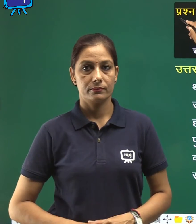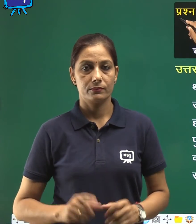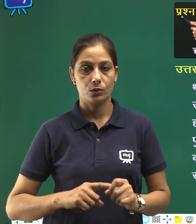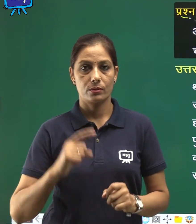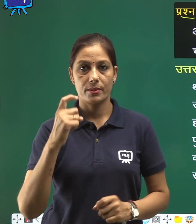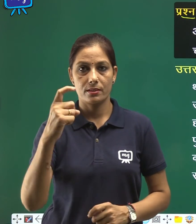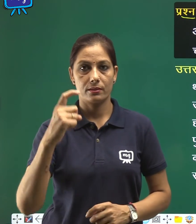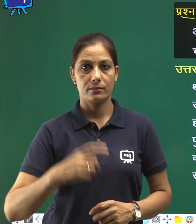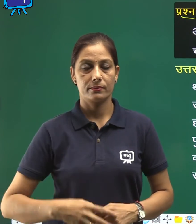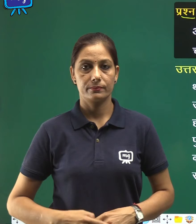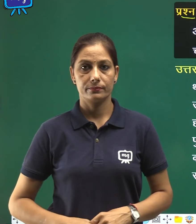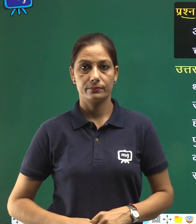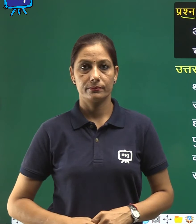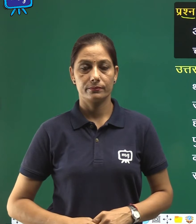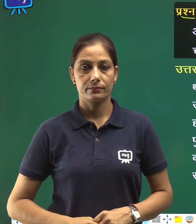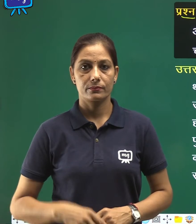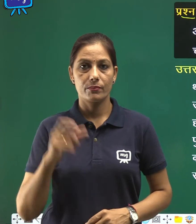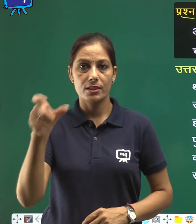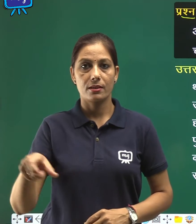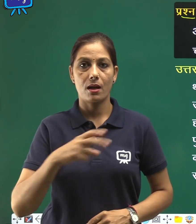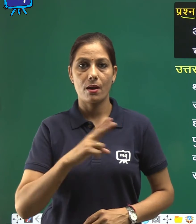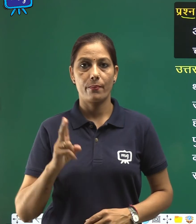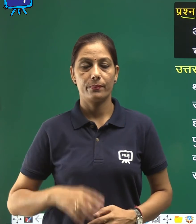प्रश्न 7, भगत की